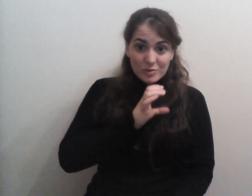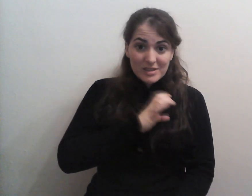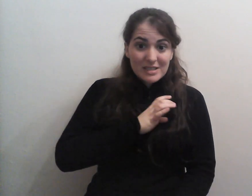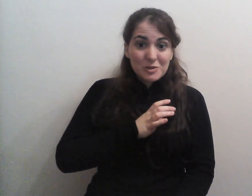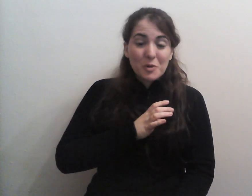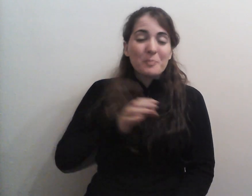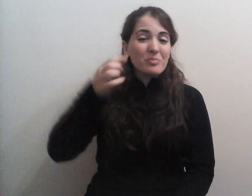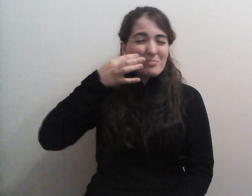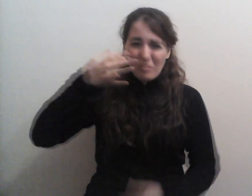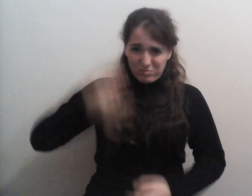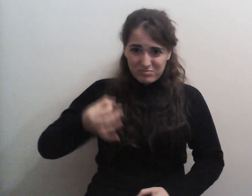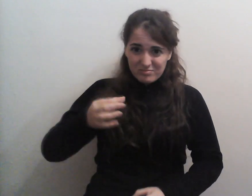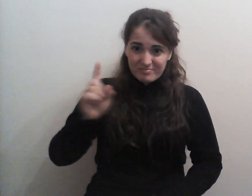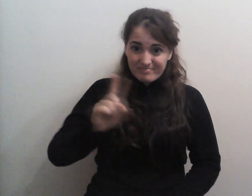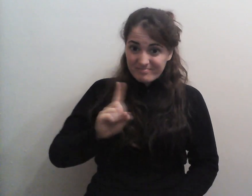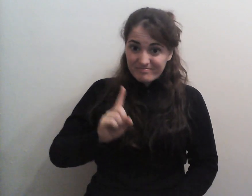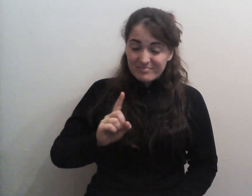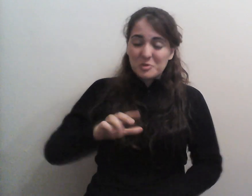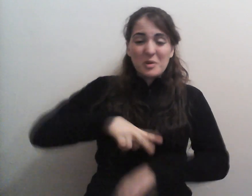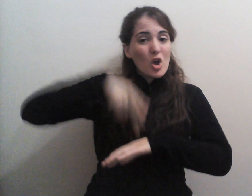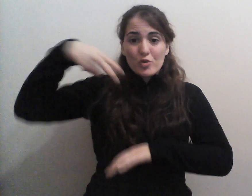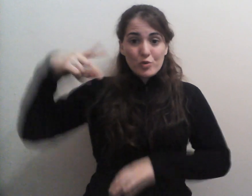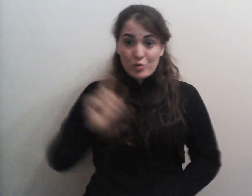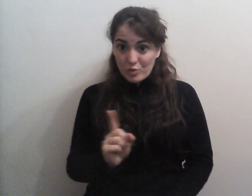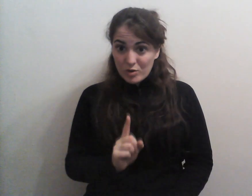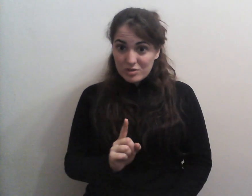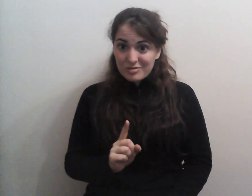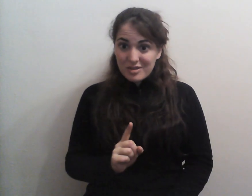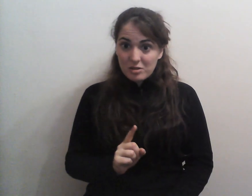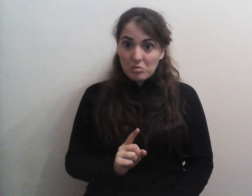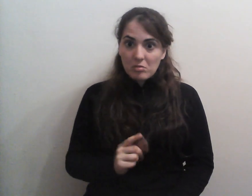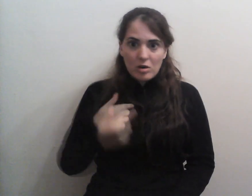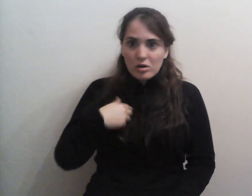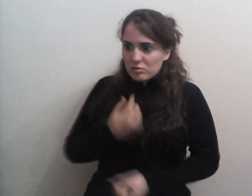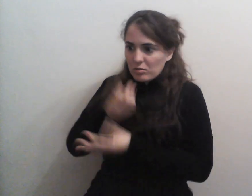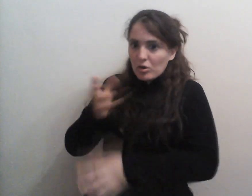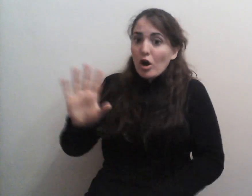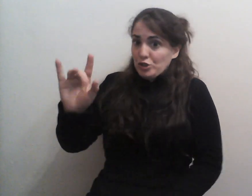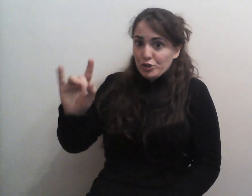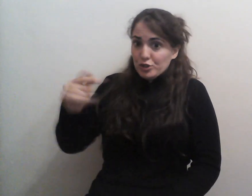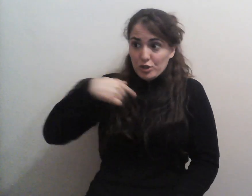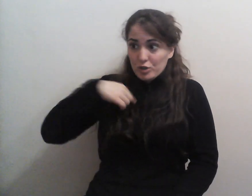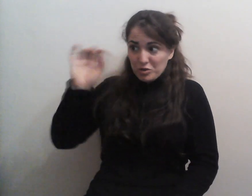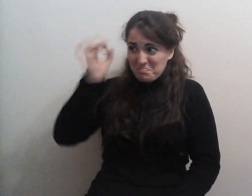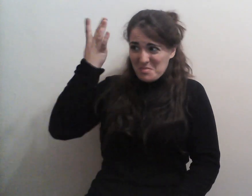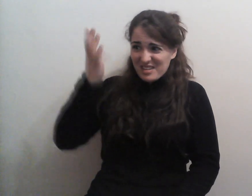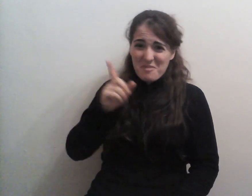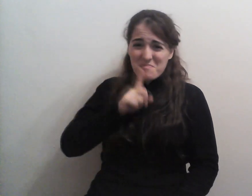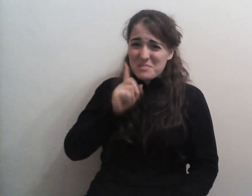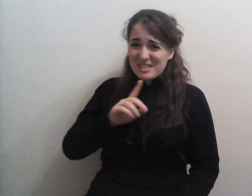el Evangelio en la India, porque todos los apóstoles, menos Juan, decidieron sellar con su propia sangre el